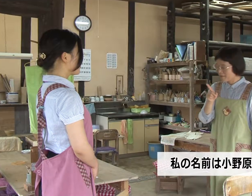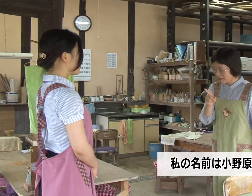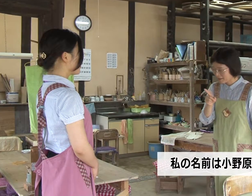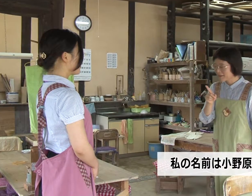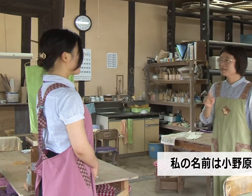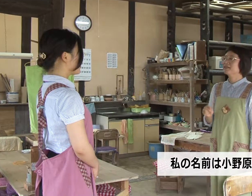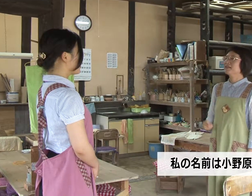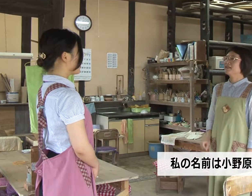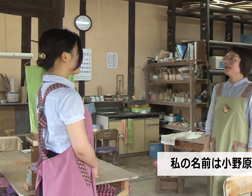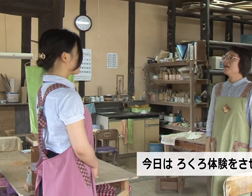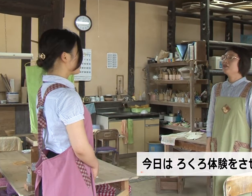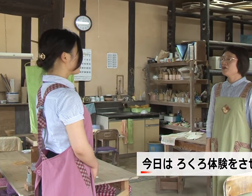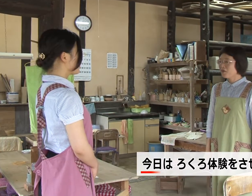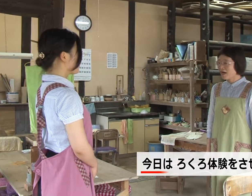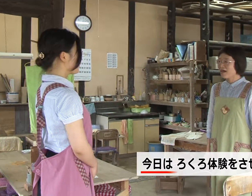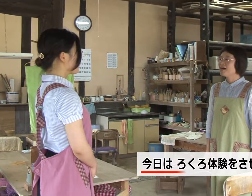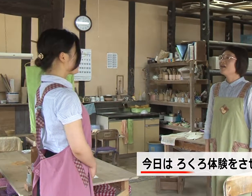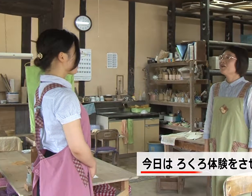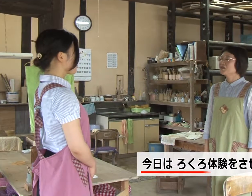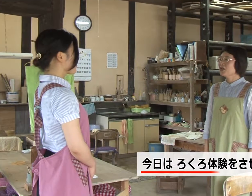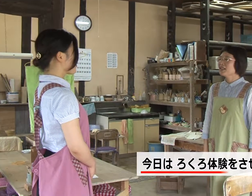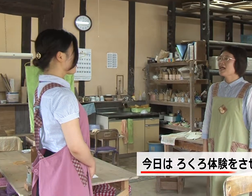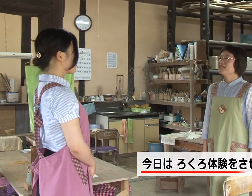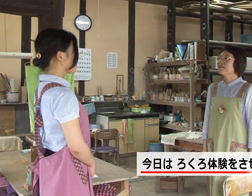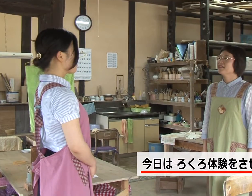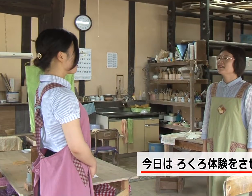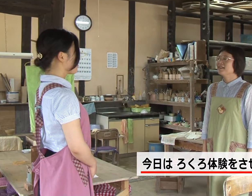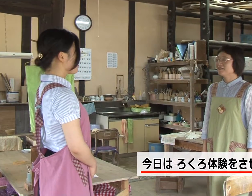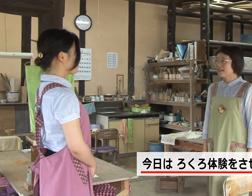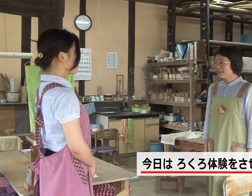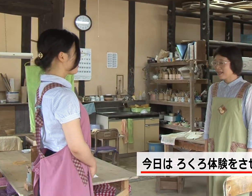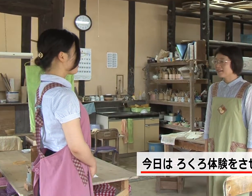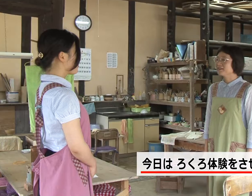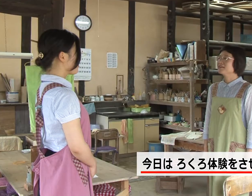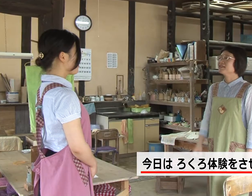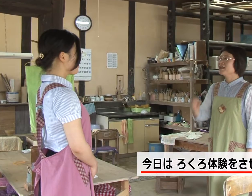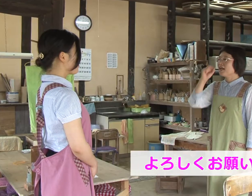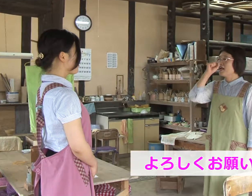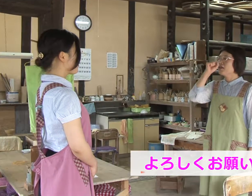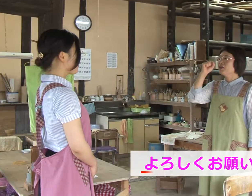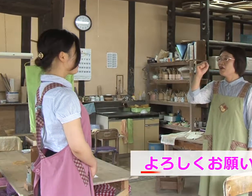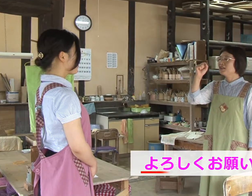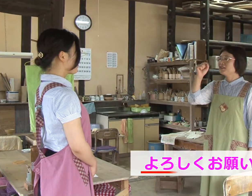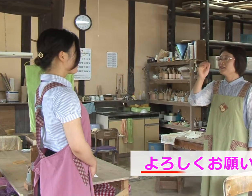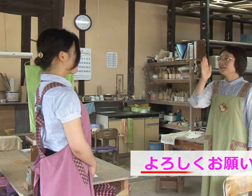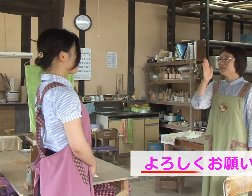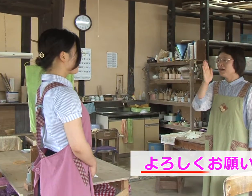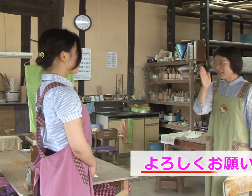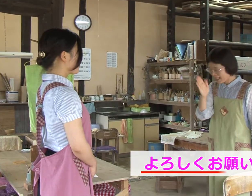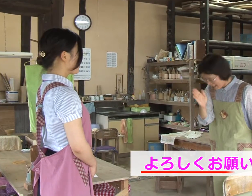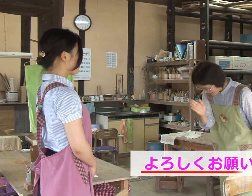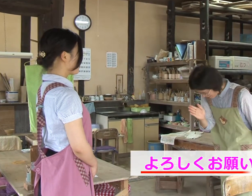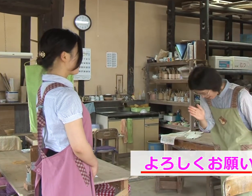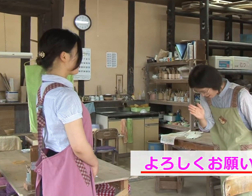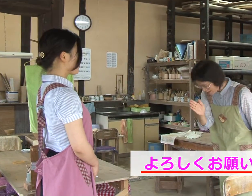。今日はろくろ体験をさせてください。よろしくお願いします。